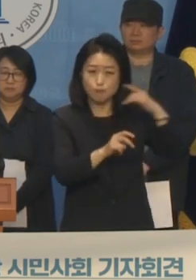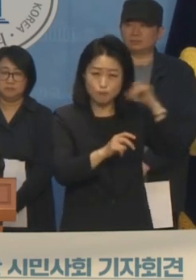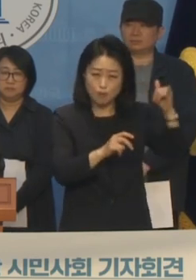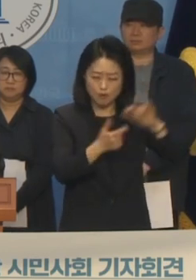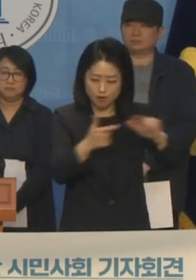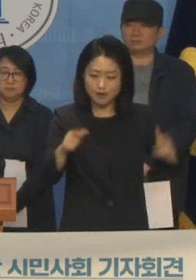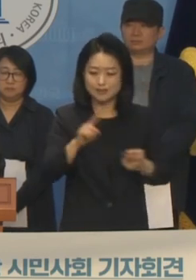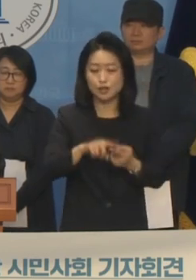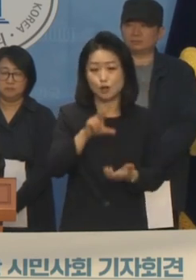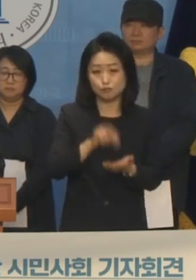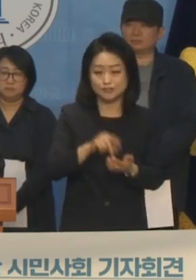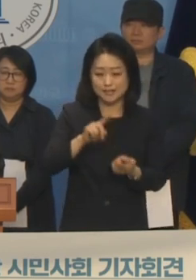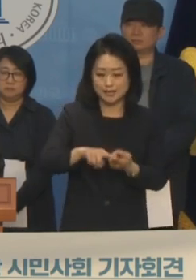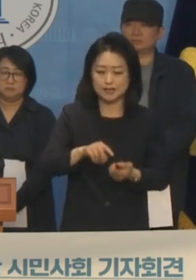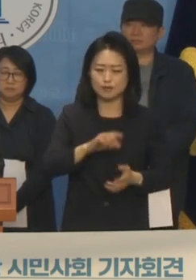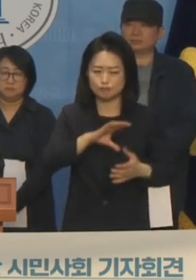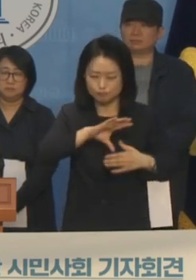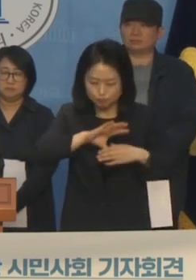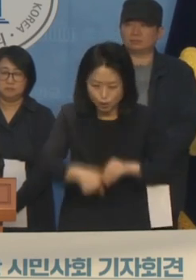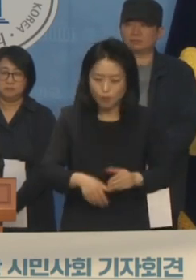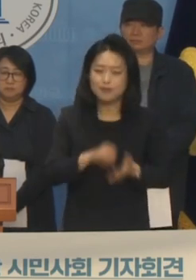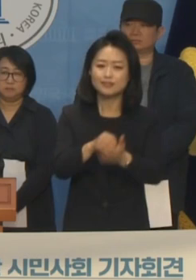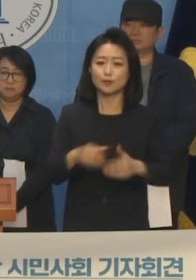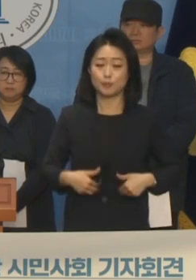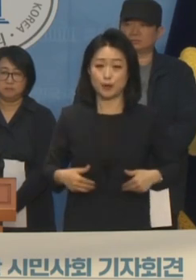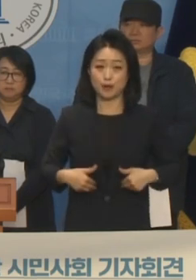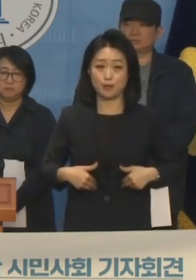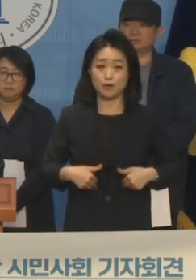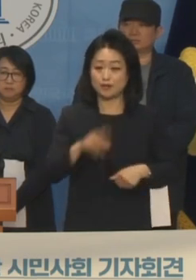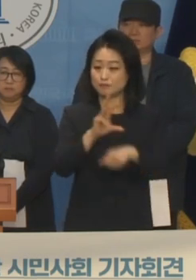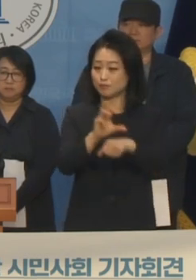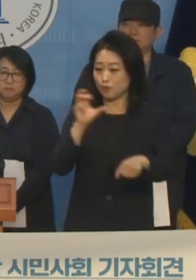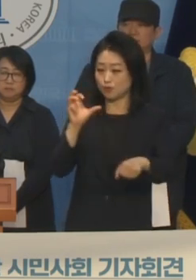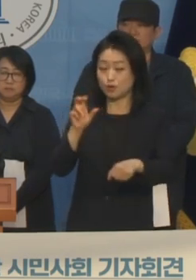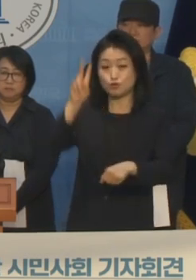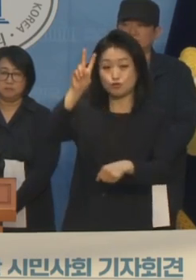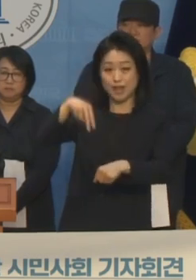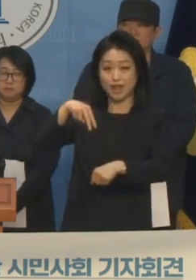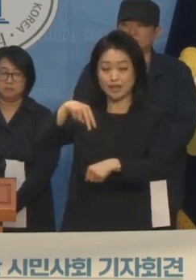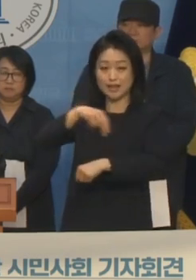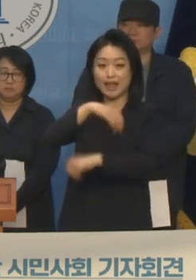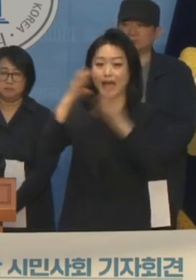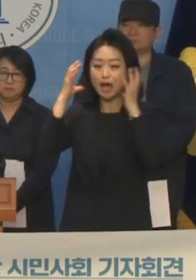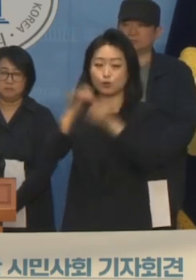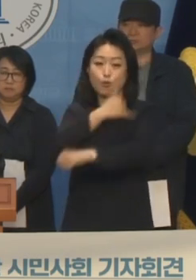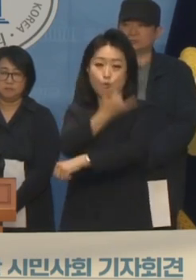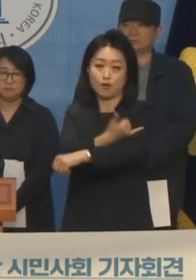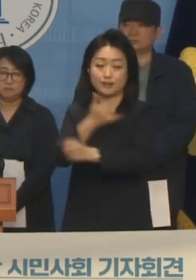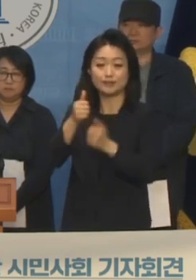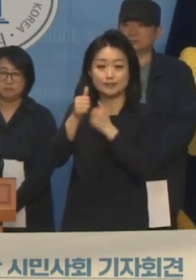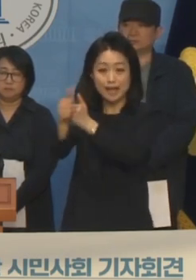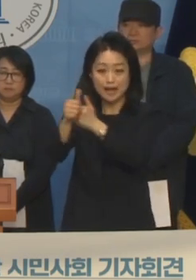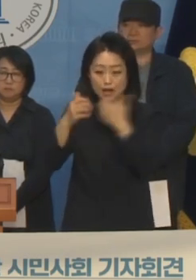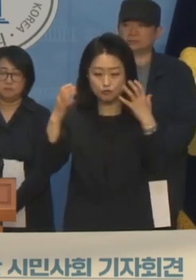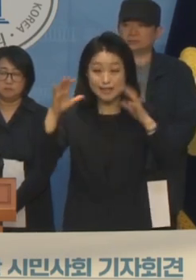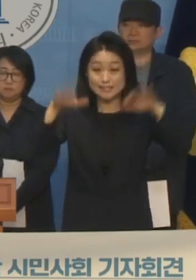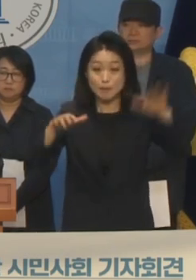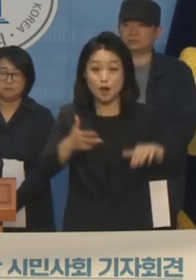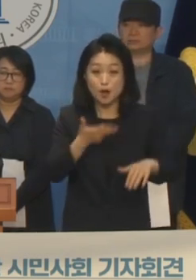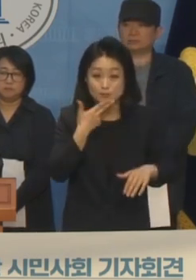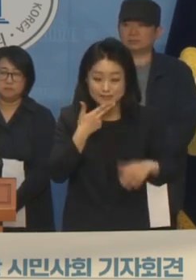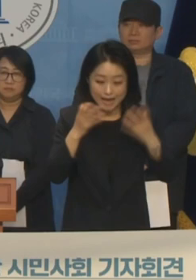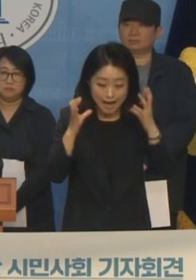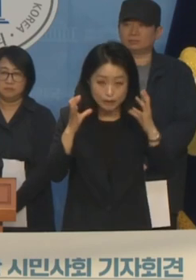합니다. 35년 전 대한민국이 채택한 유엔 아동 권리 협약에 따라 국가는 차별 없이